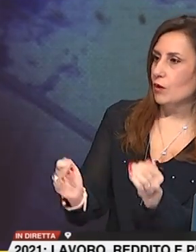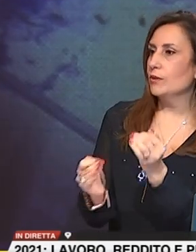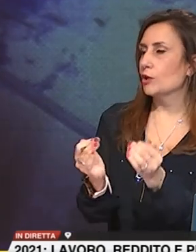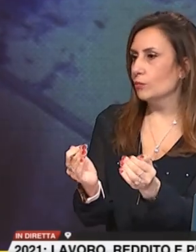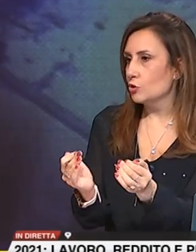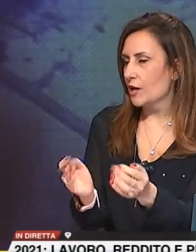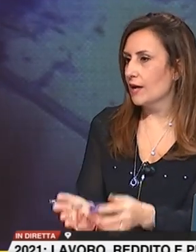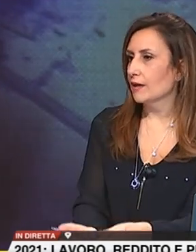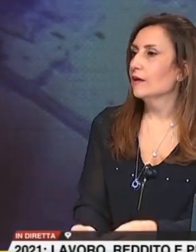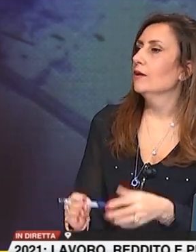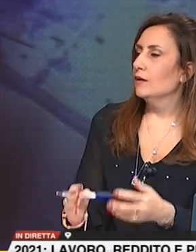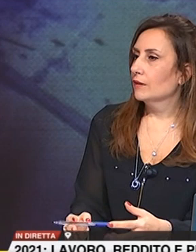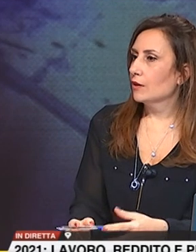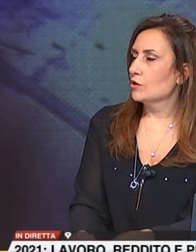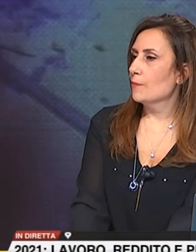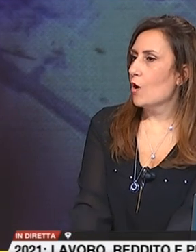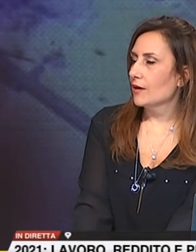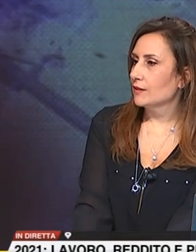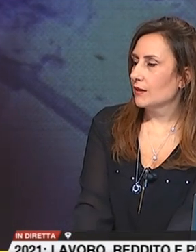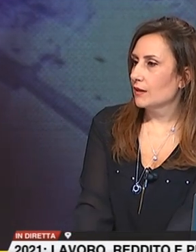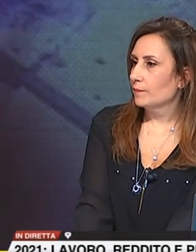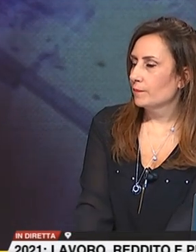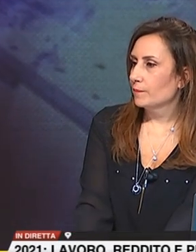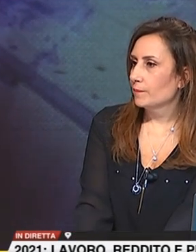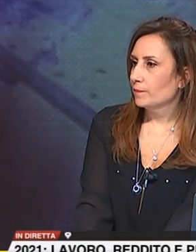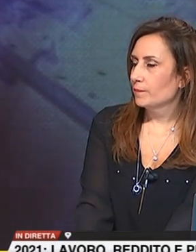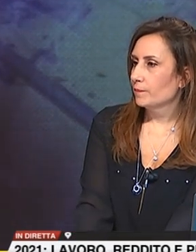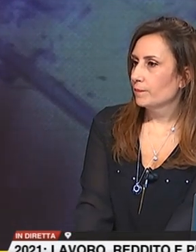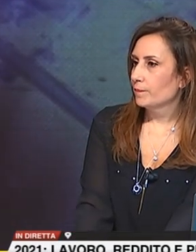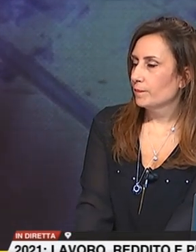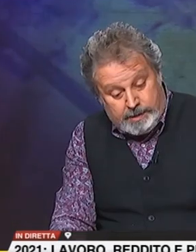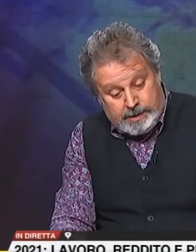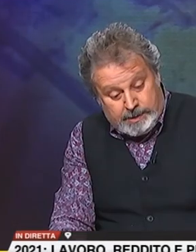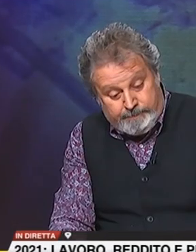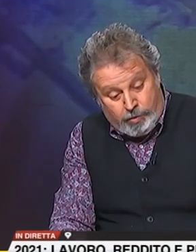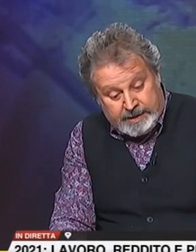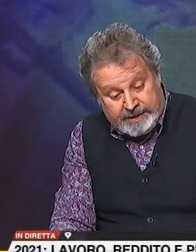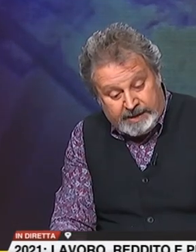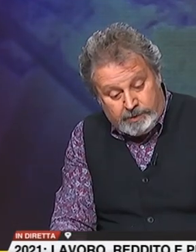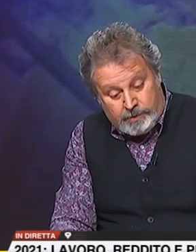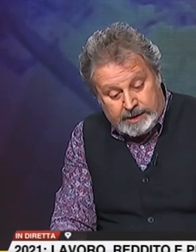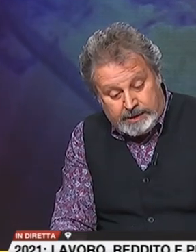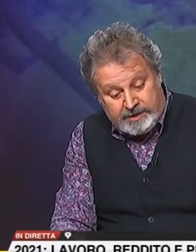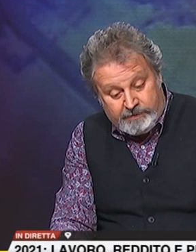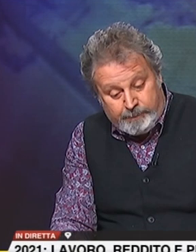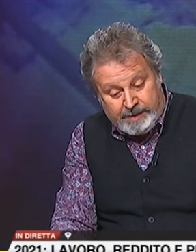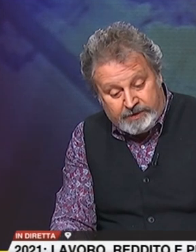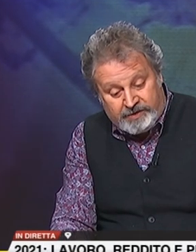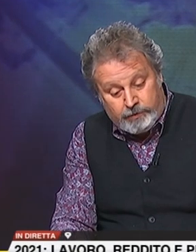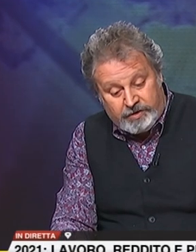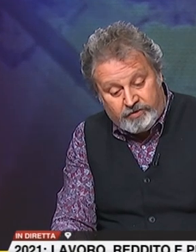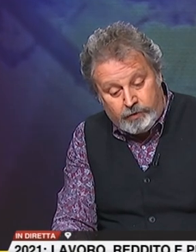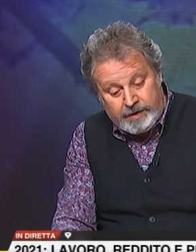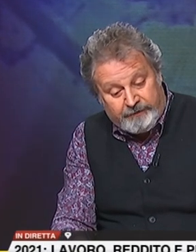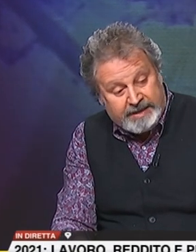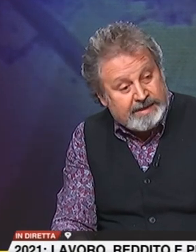che dovrà quindi ricominciare, che cosa può accadere? Beh, può accadere quello che dicevo prima, cioè se